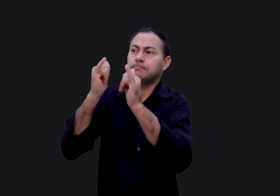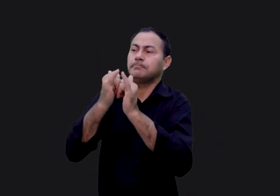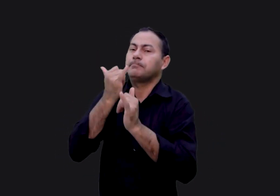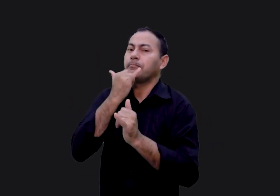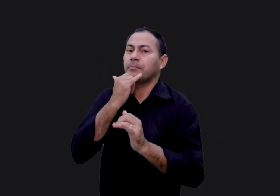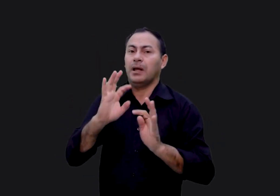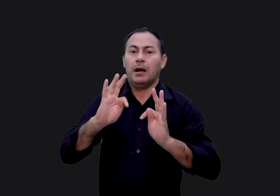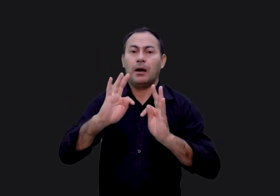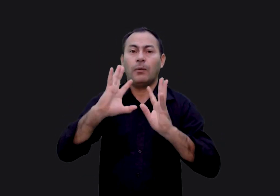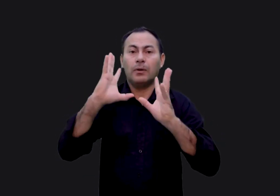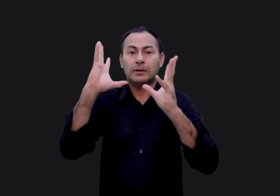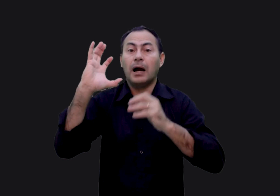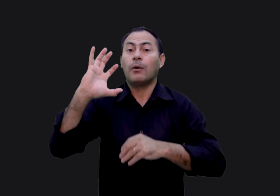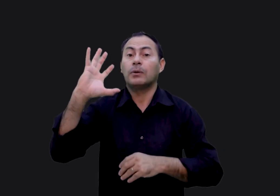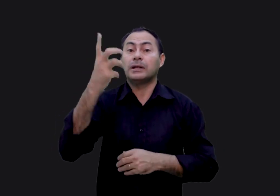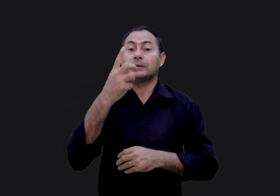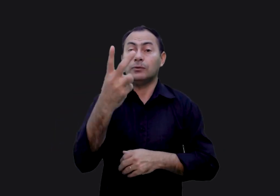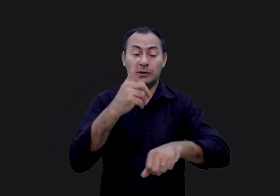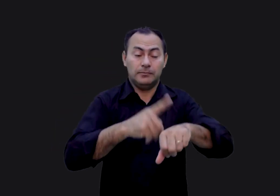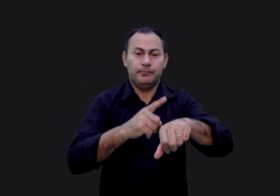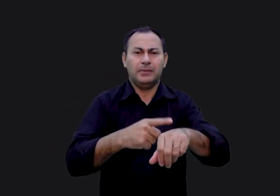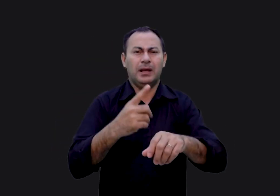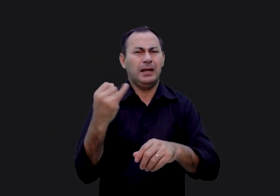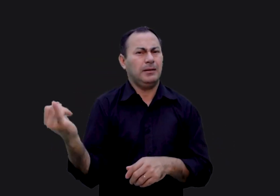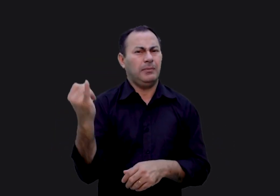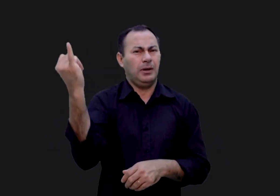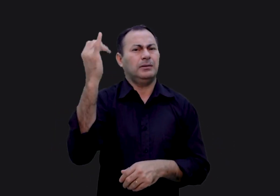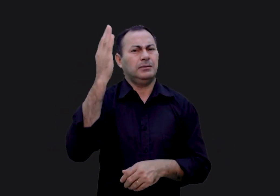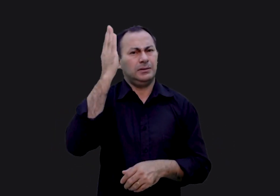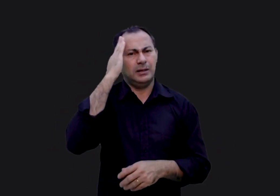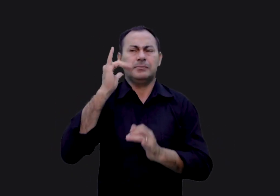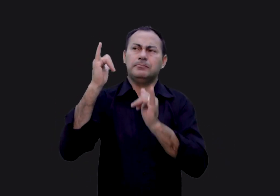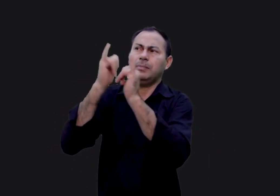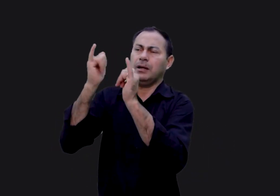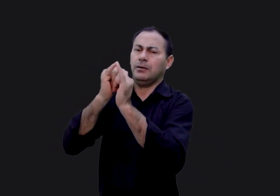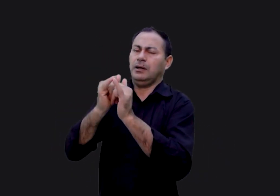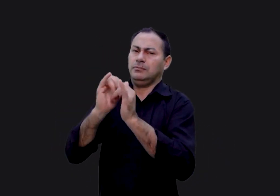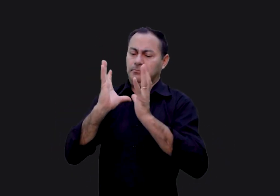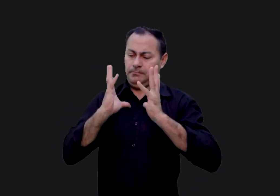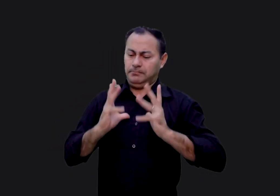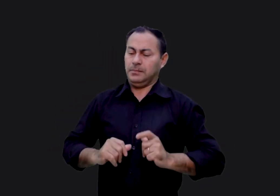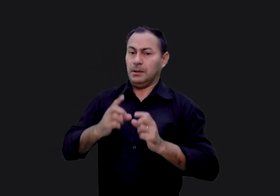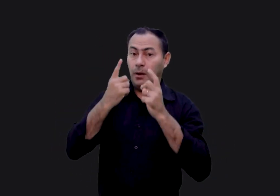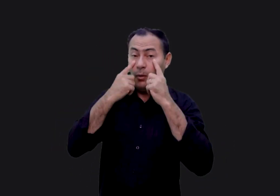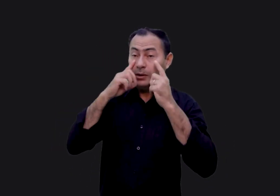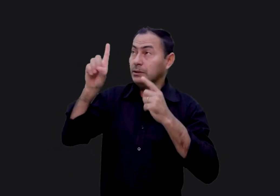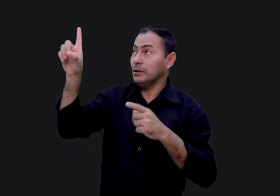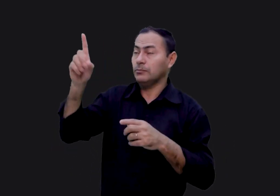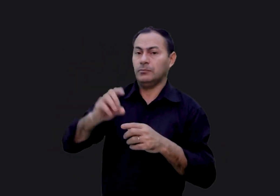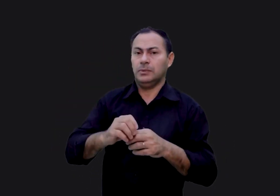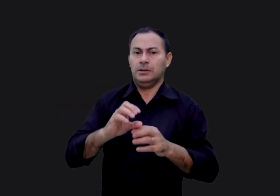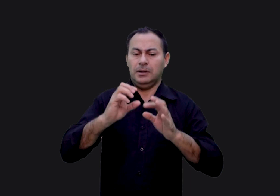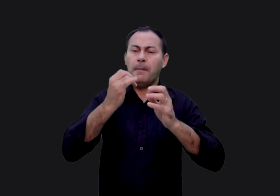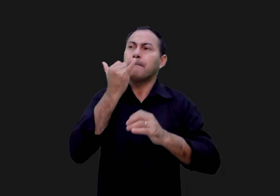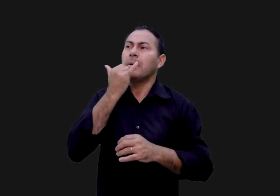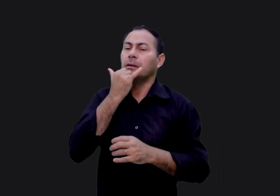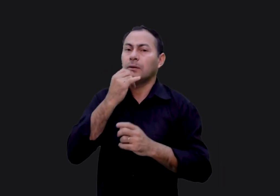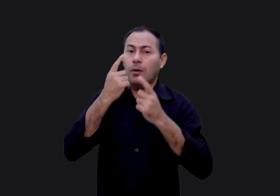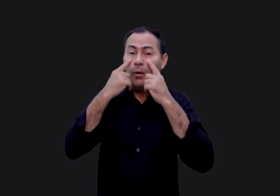justificação acontece em 2 dimensões. É muito importante ser justificados aos olhos de Deus, ou sermos justificados aos